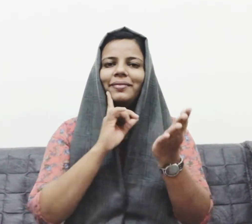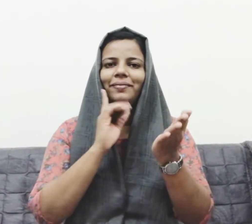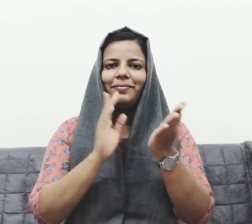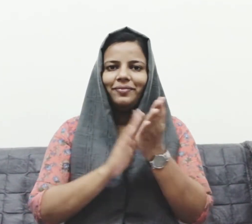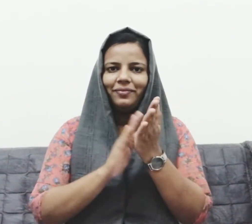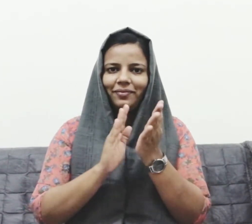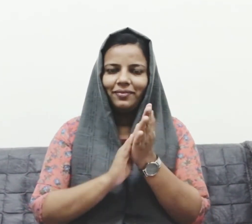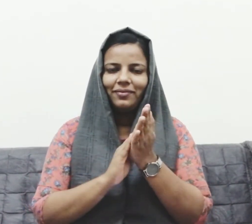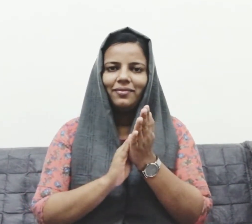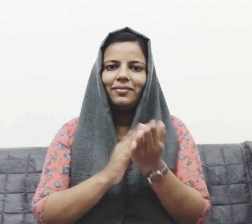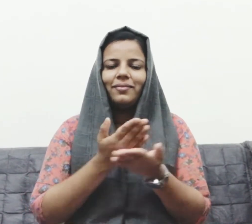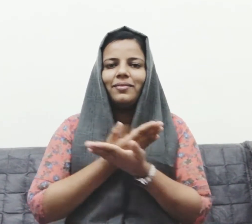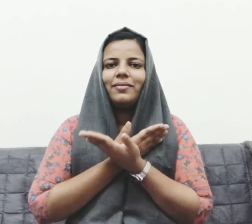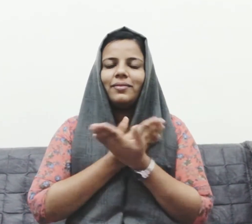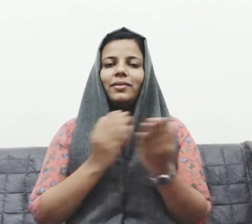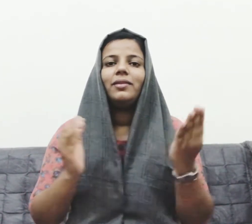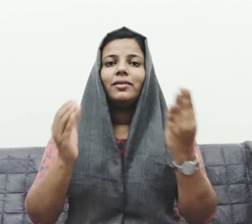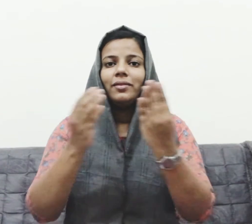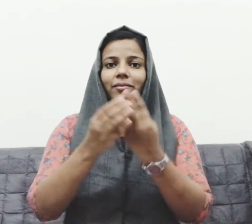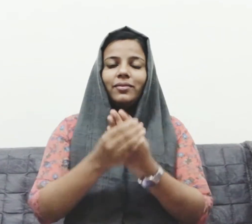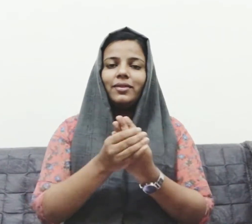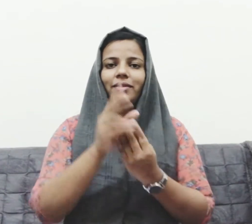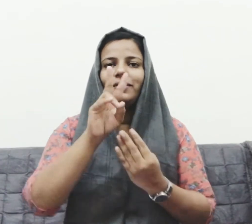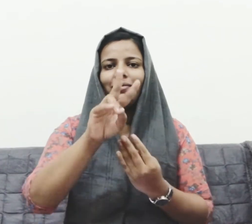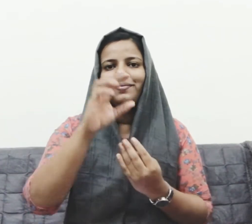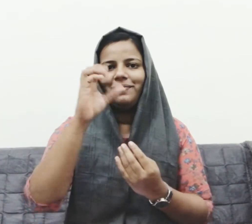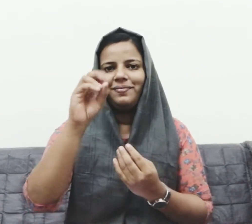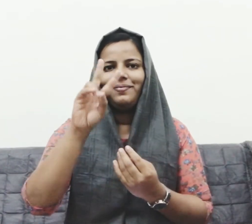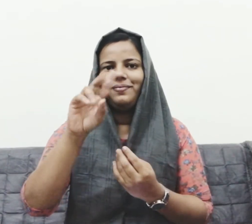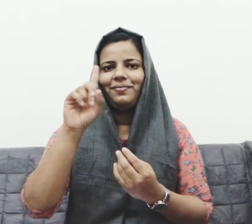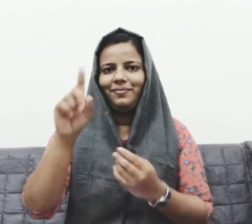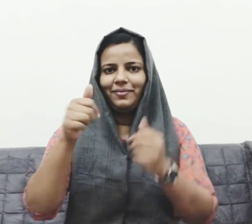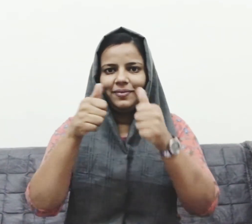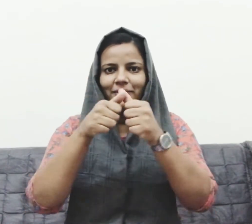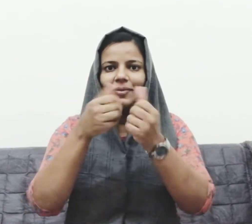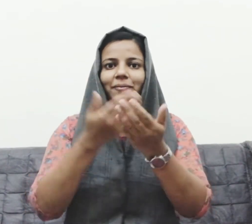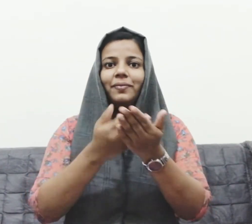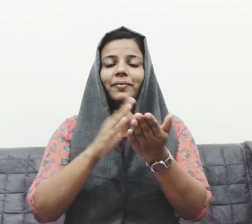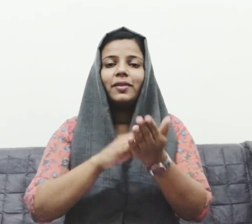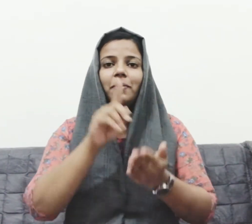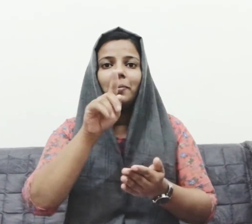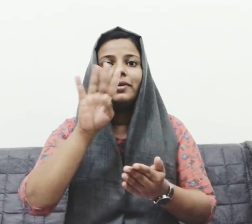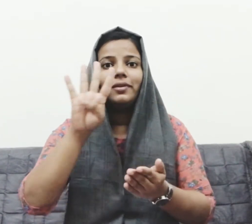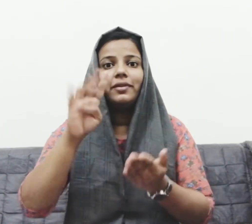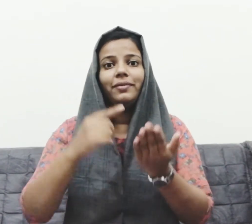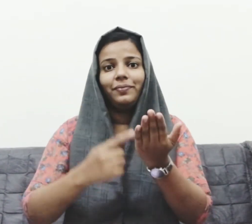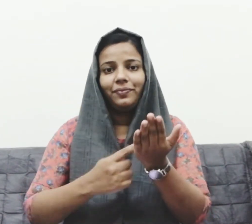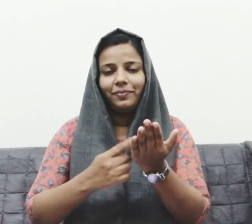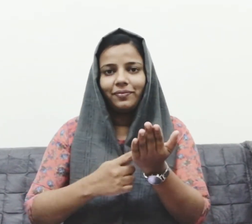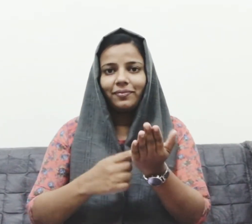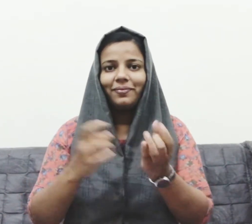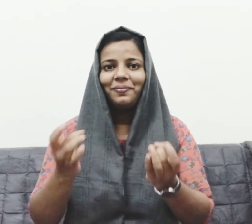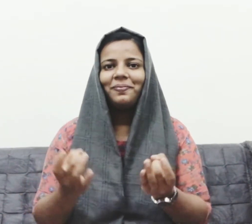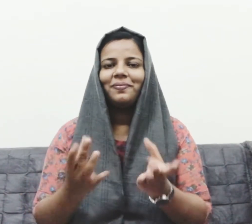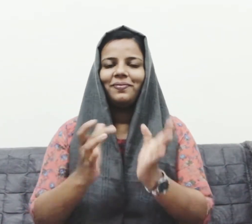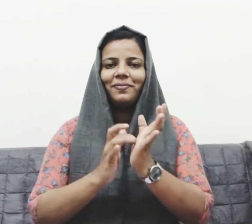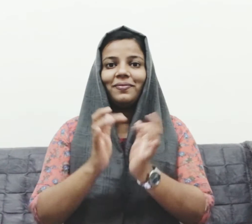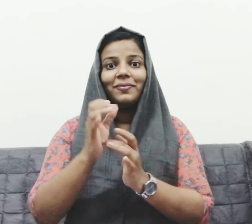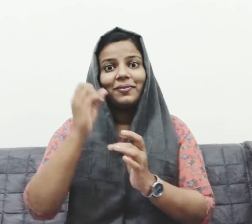പ്രഭാതത്തിൽ വാഴ്ത്തപ്പെടുമാറാകട്ടെ. പ്രിയപ്പെട്ട ദൈവമക്കളെ, നമുക്ക് ഒരുമിച്ച് 2021 ഏപ്രിൽ മാസം 14-ാം തീയതി അമേൻ പ്രഭാതത്തിൽ ഉണർന്ന്